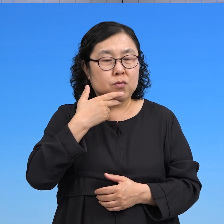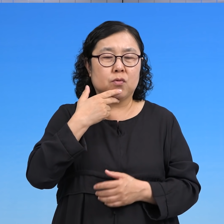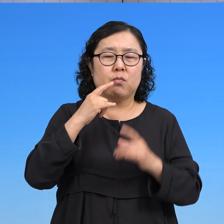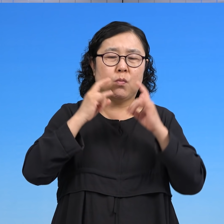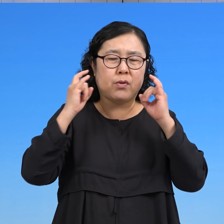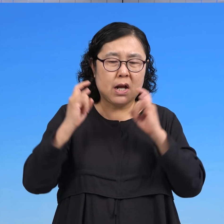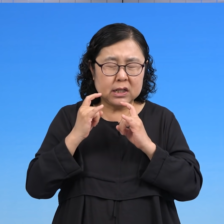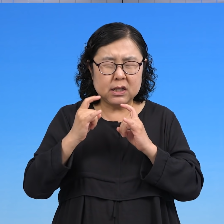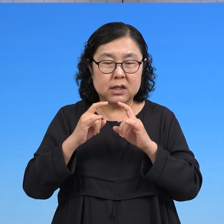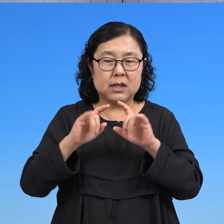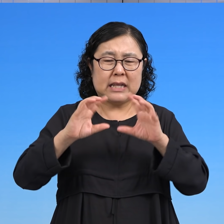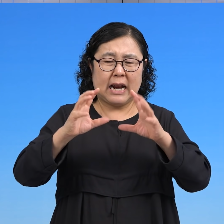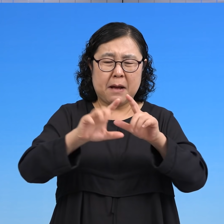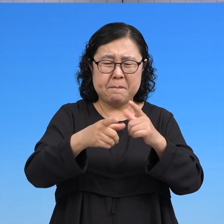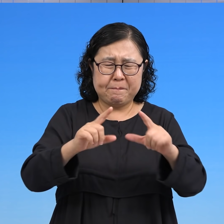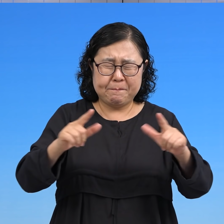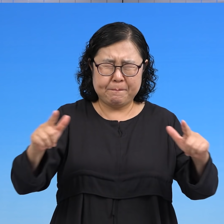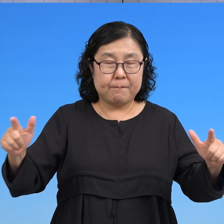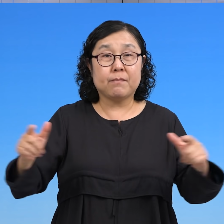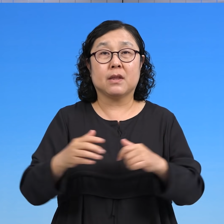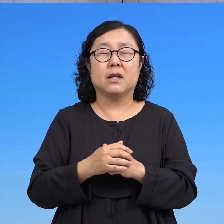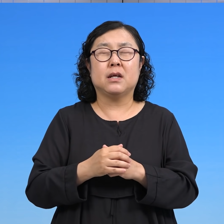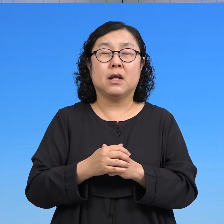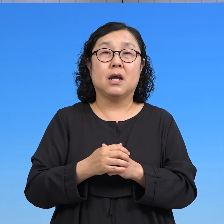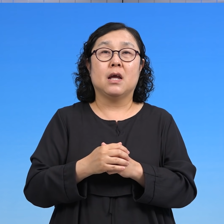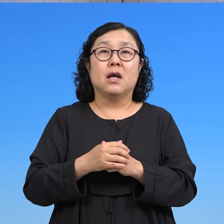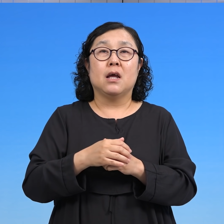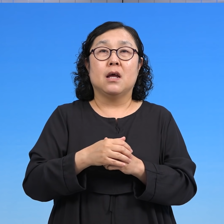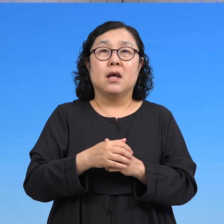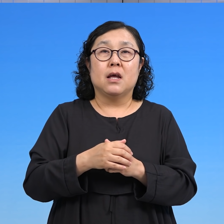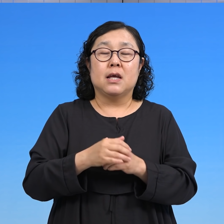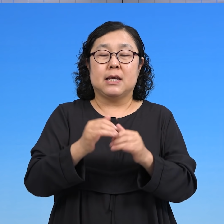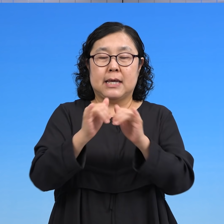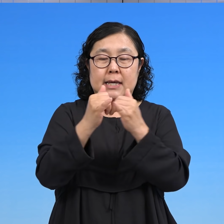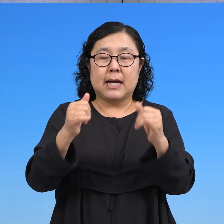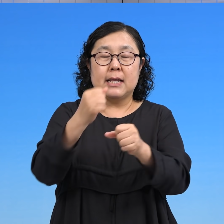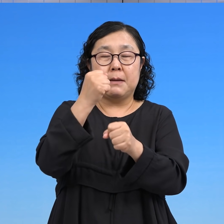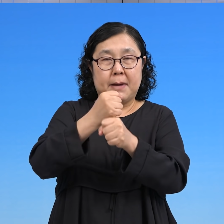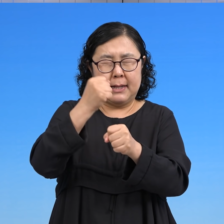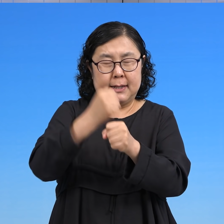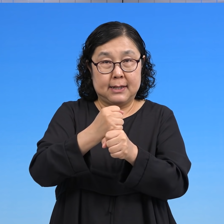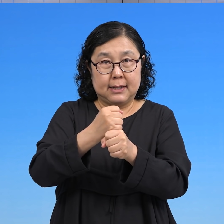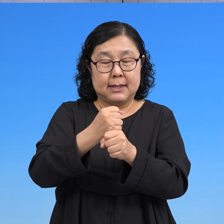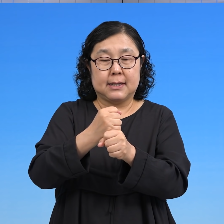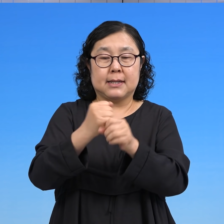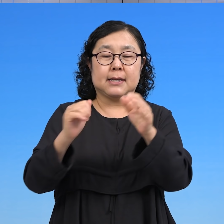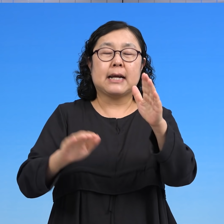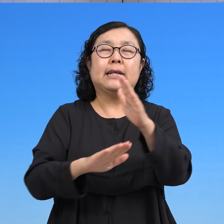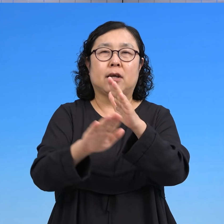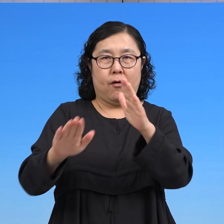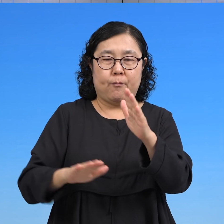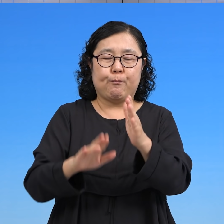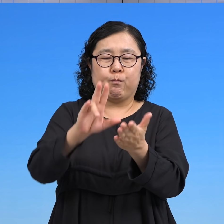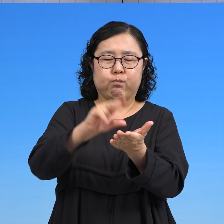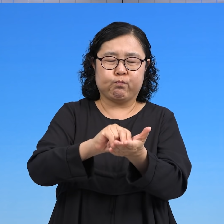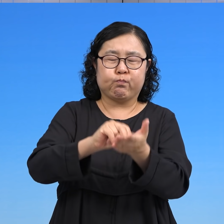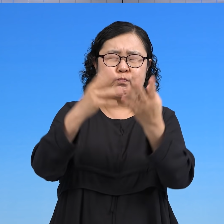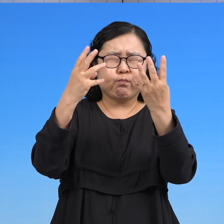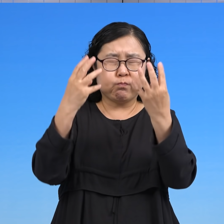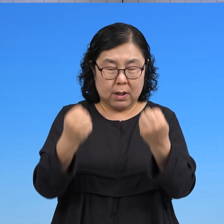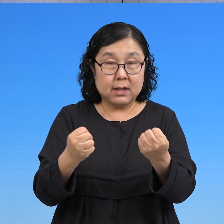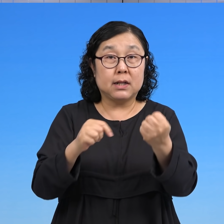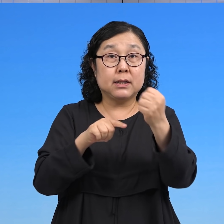뭐 중국, 일본 할 거 없이 이 죄성을 가진 인간이 만들어가는 가정은 문제가 많다는